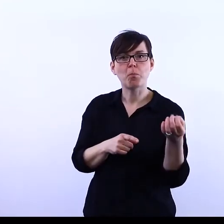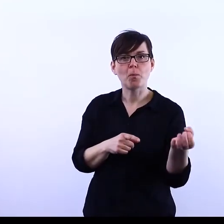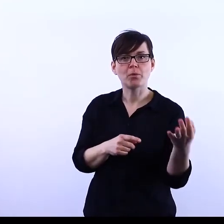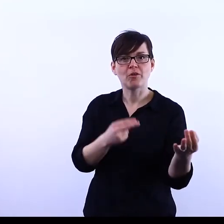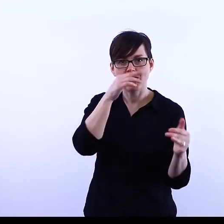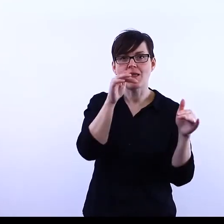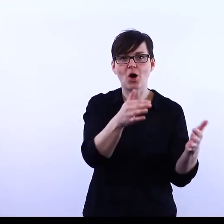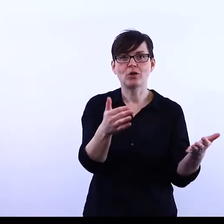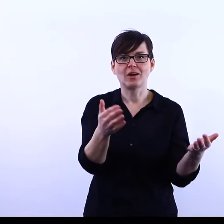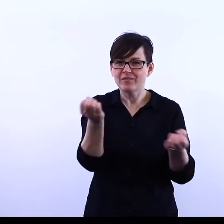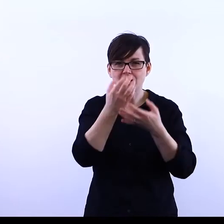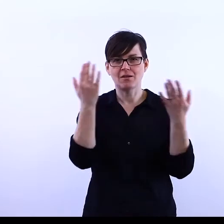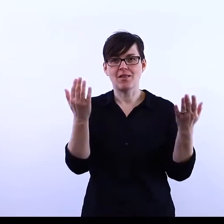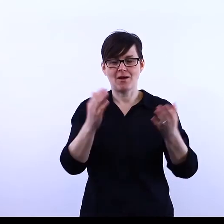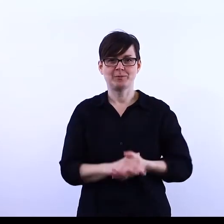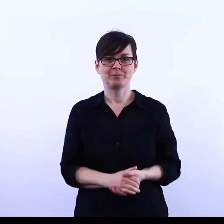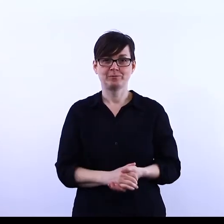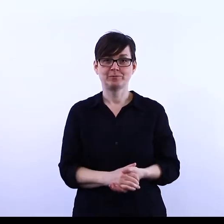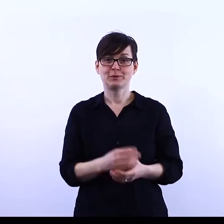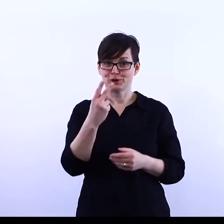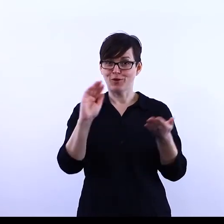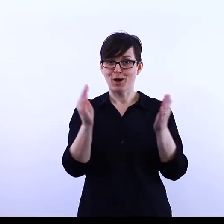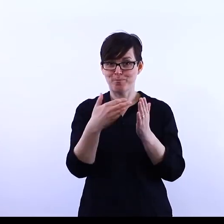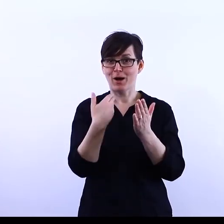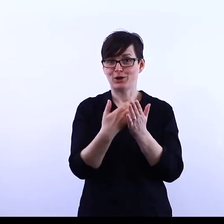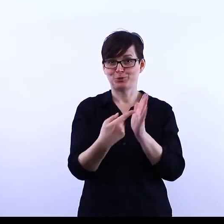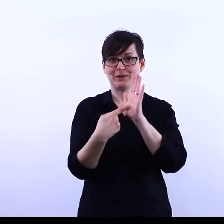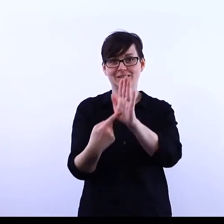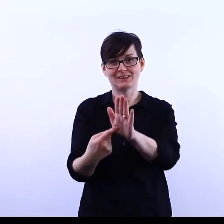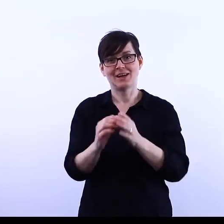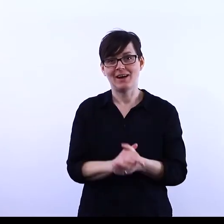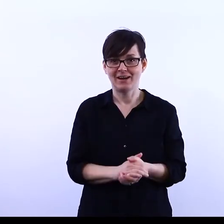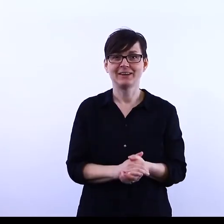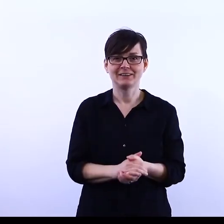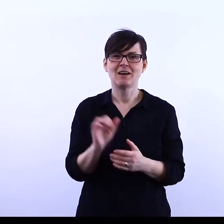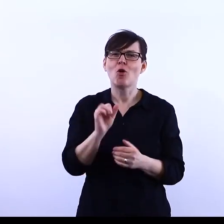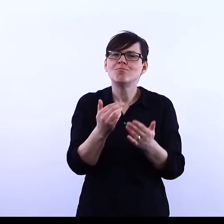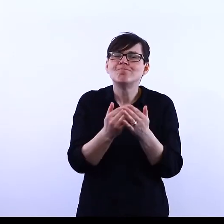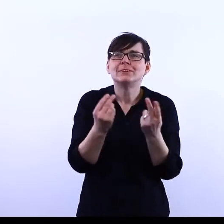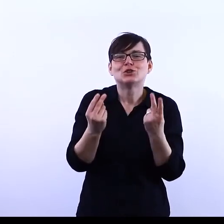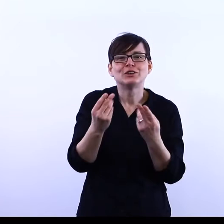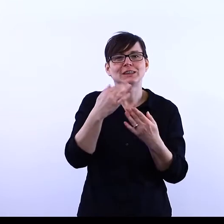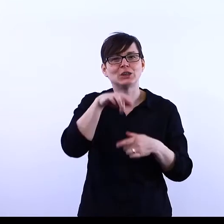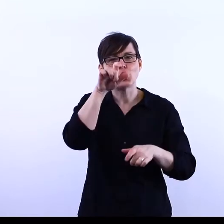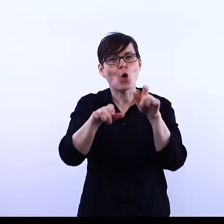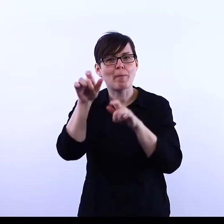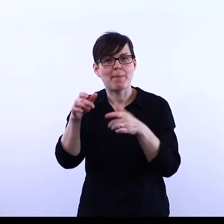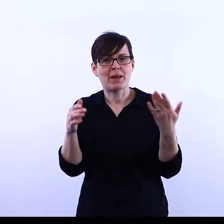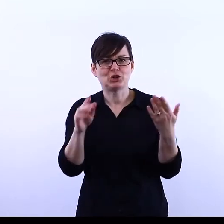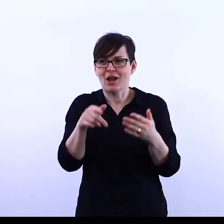Und dazu zwei kurze Beispiele, weil ich halte es für ganz wichtig, dass noch mehr Menschen als heute